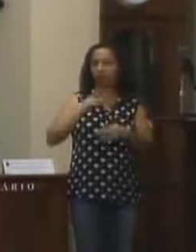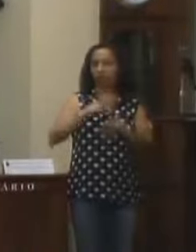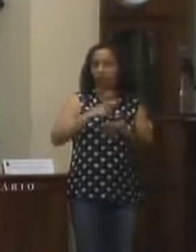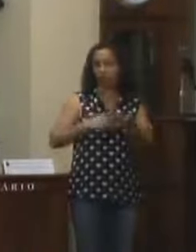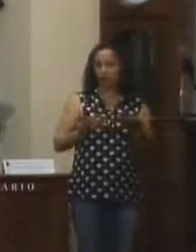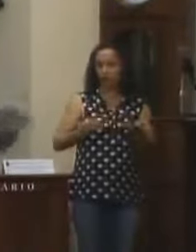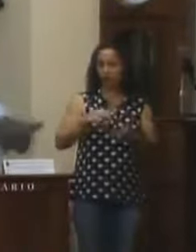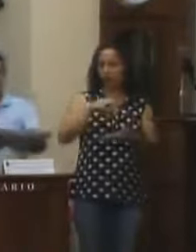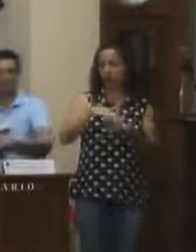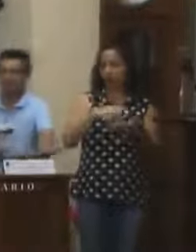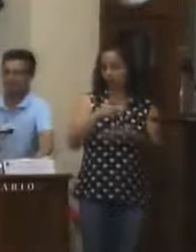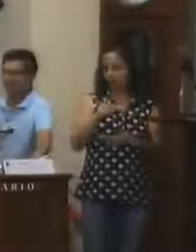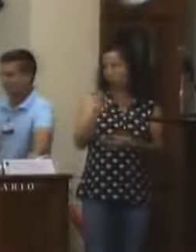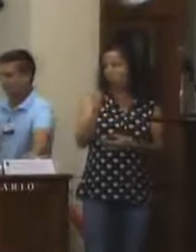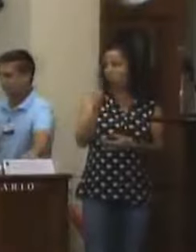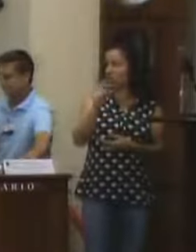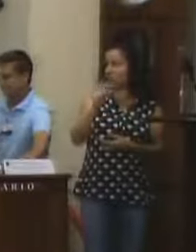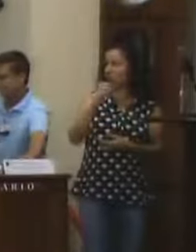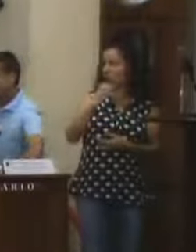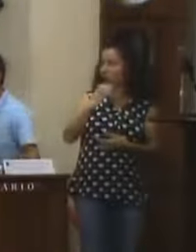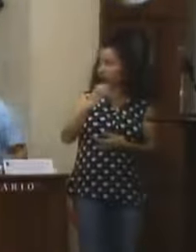dos pareceres.